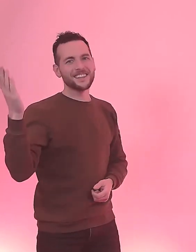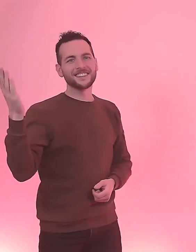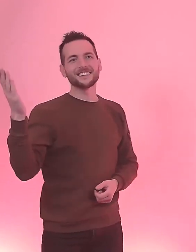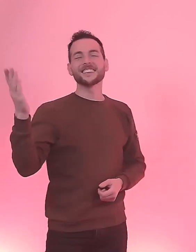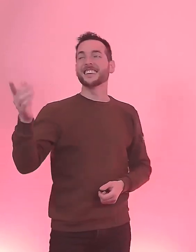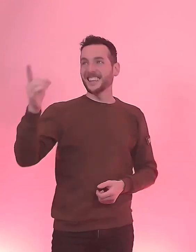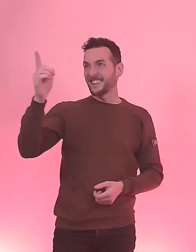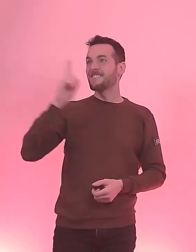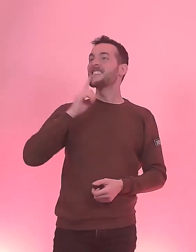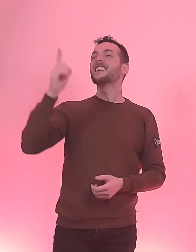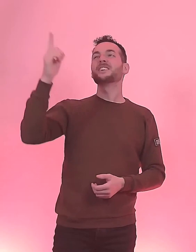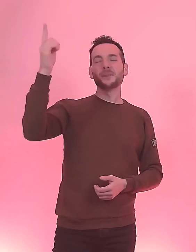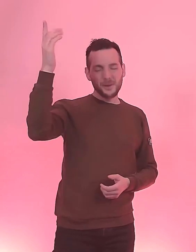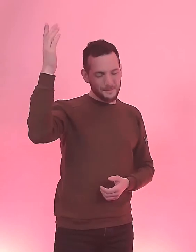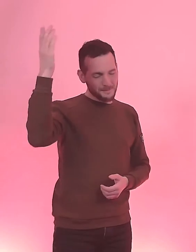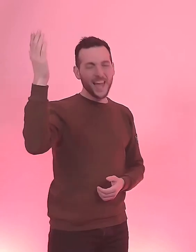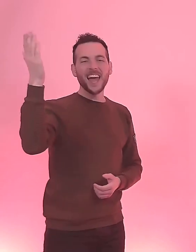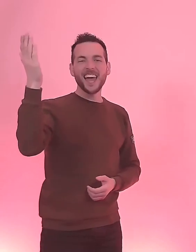nee